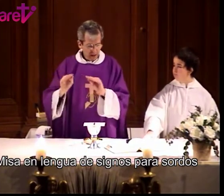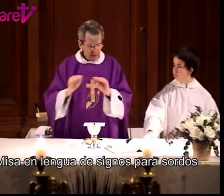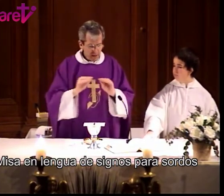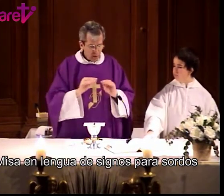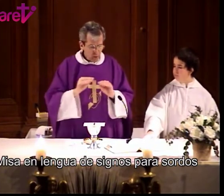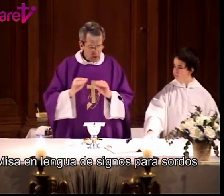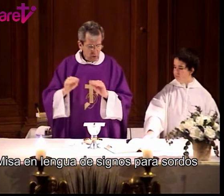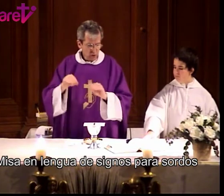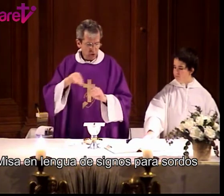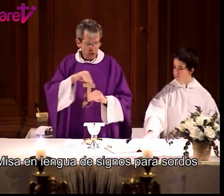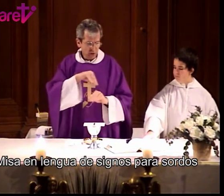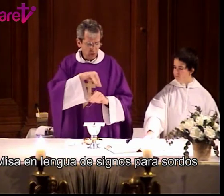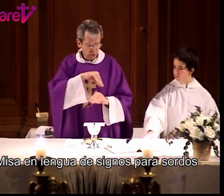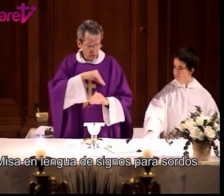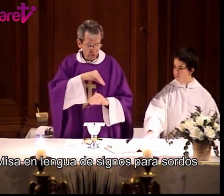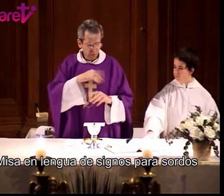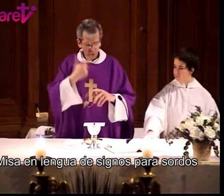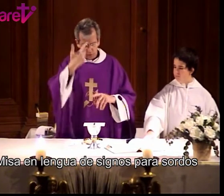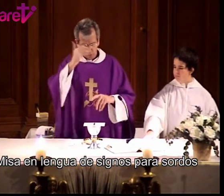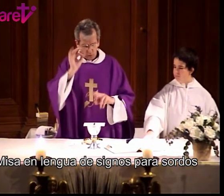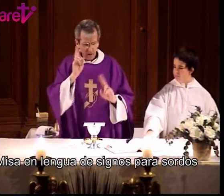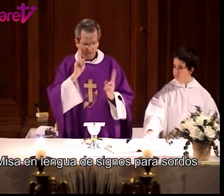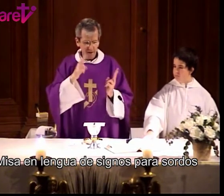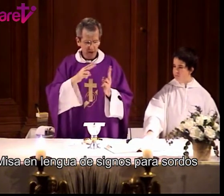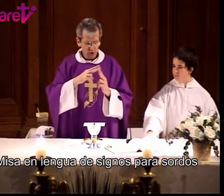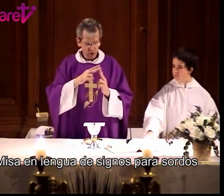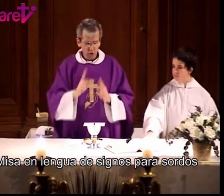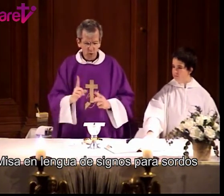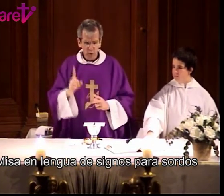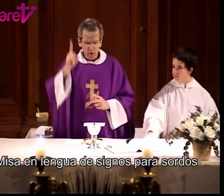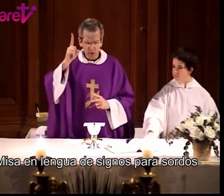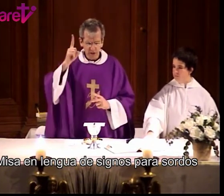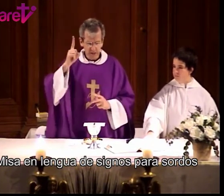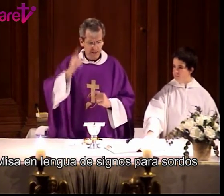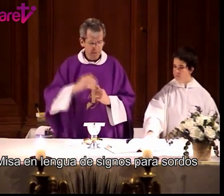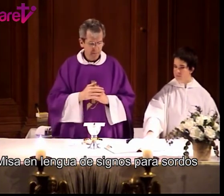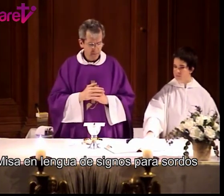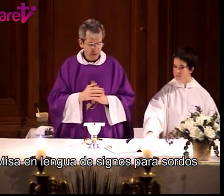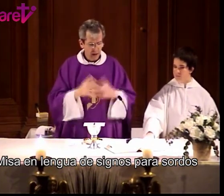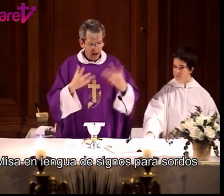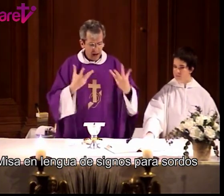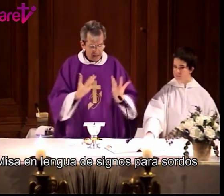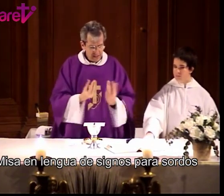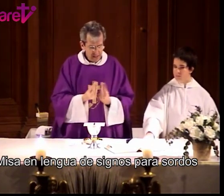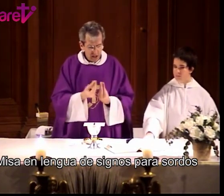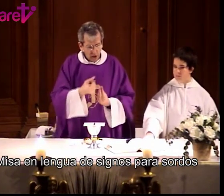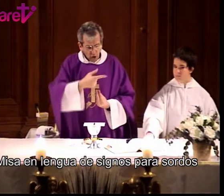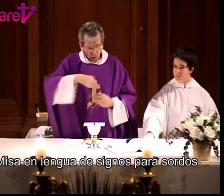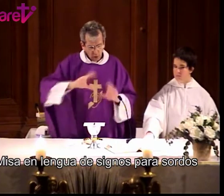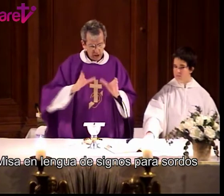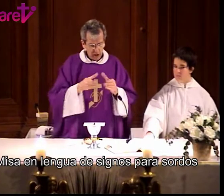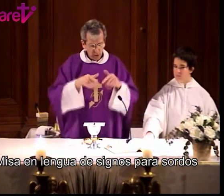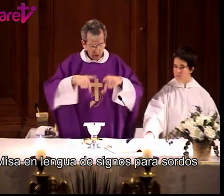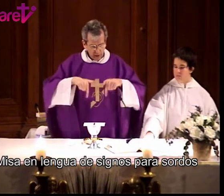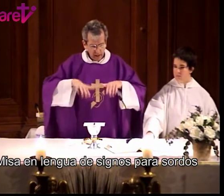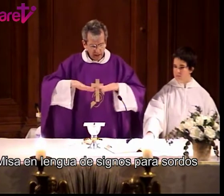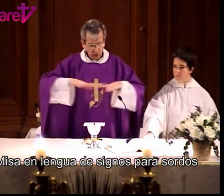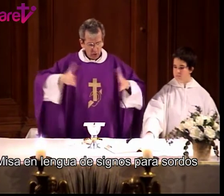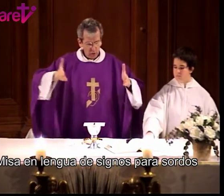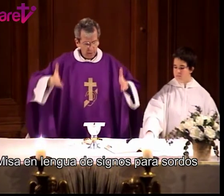a cuantos y a todos los difuntos cuya fe solo tú conociste. Así como nos has reunido aquí en torno a la mesa